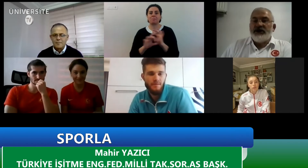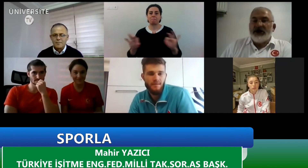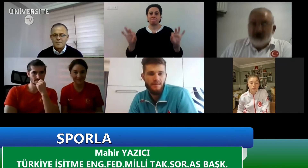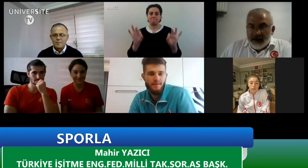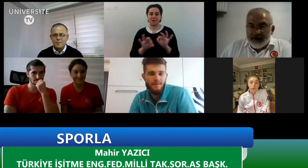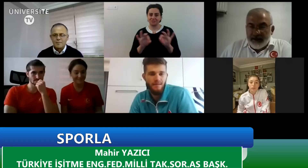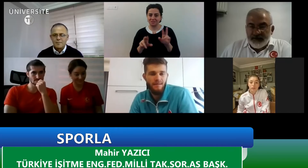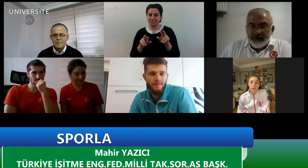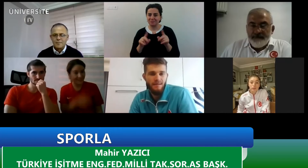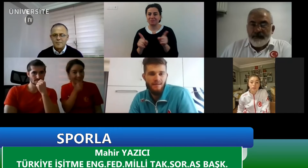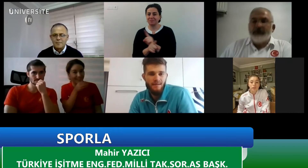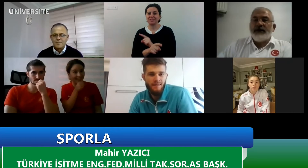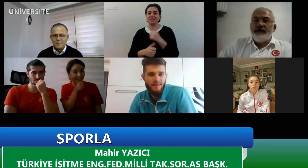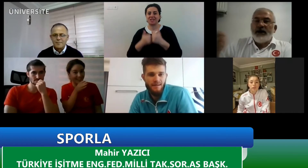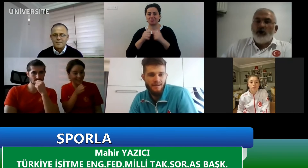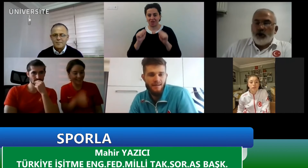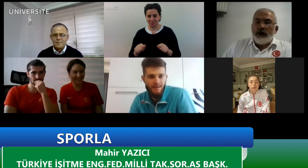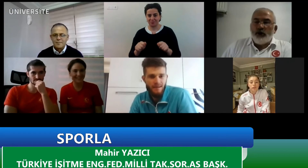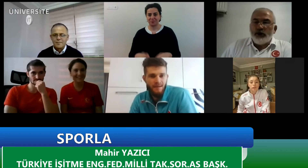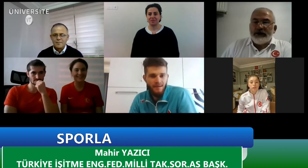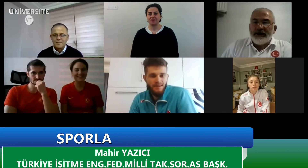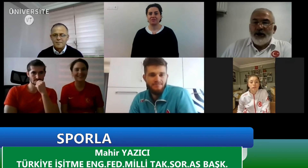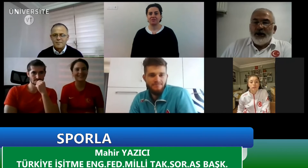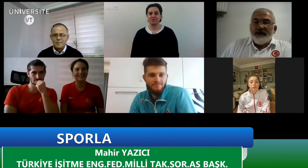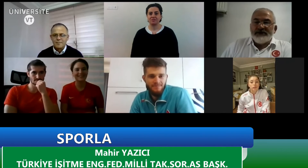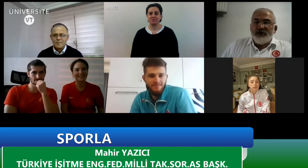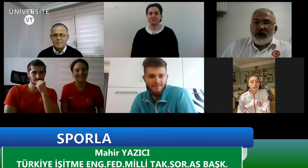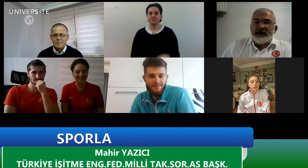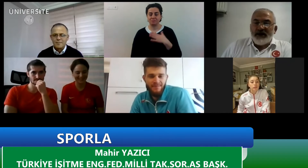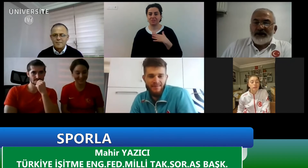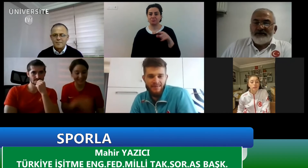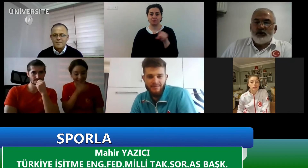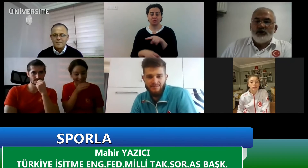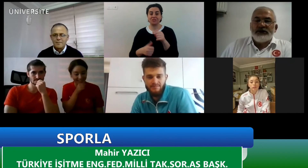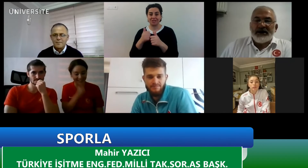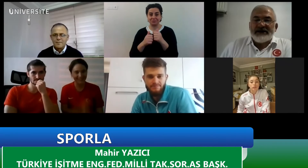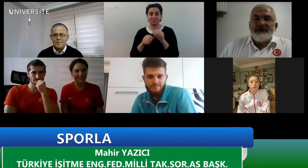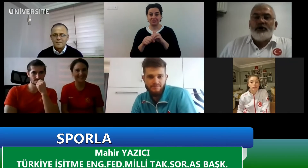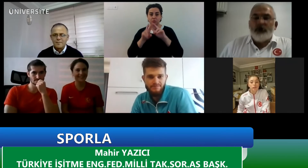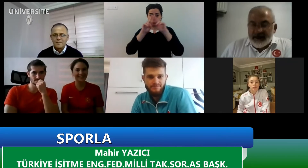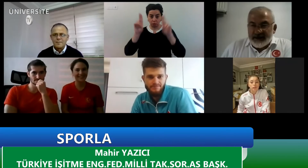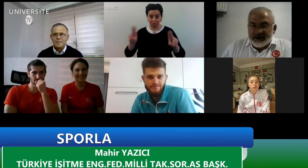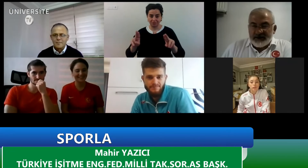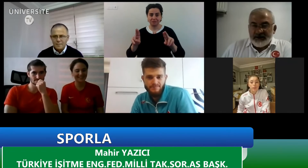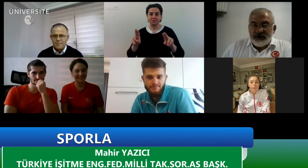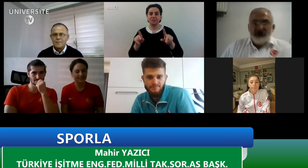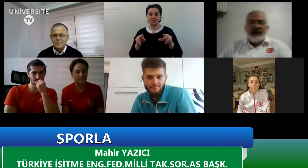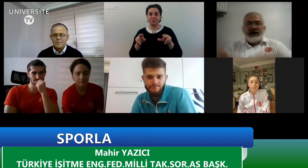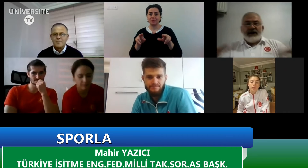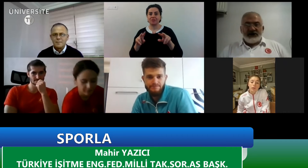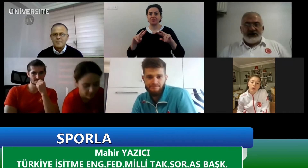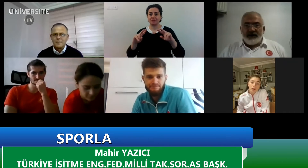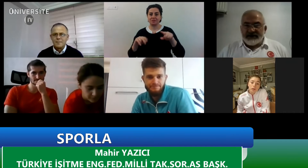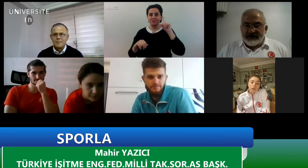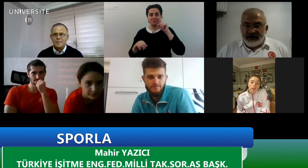gibi yarışmalar yaptık. Hatta bir ara öyle bir oldu ki biz bu yarışmalarımızı uluslararası boyutlara taşıdık. İşitme